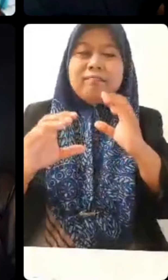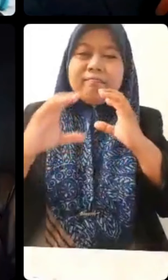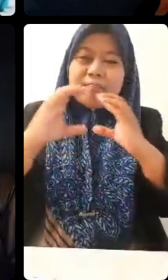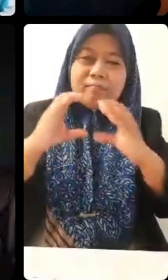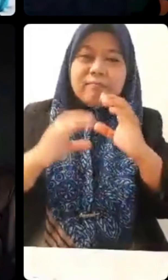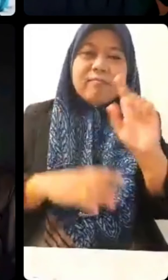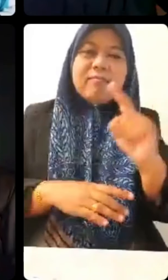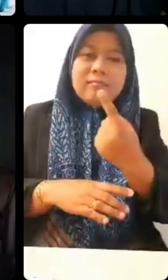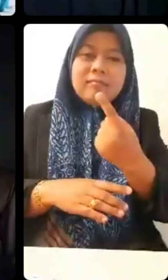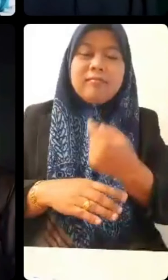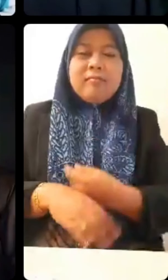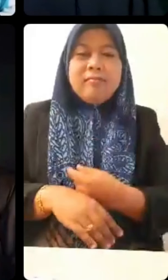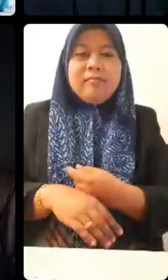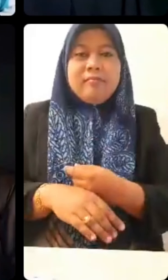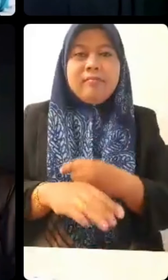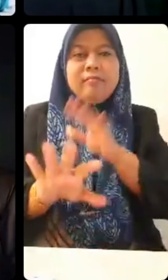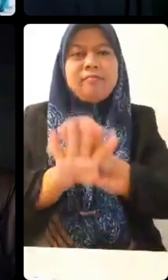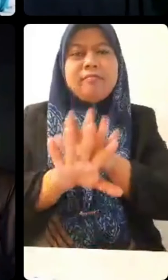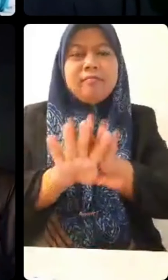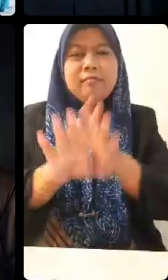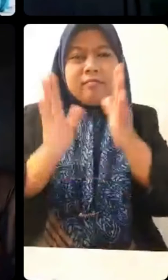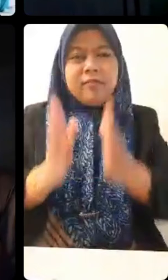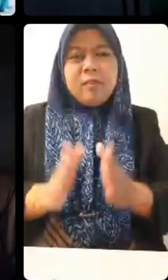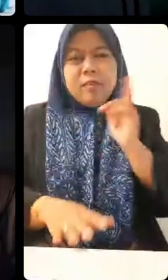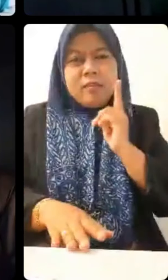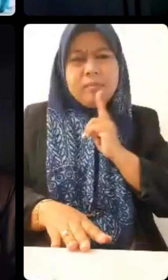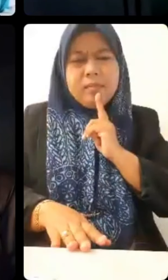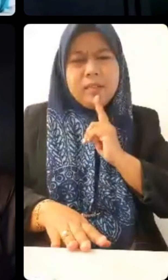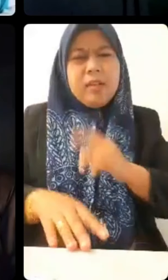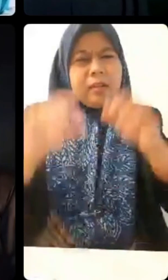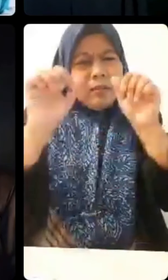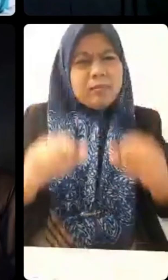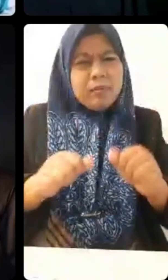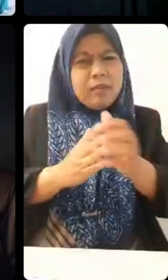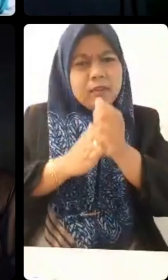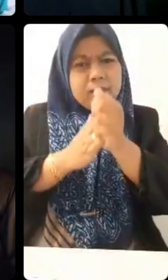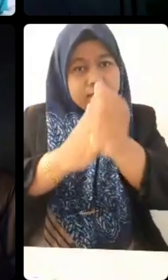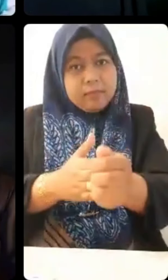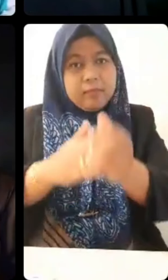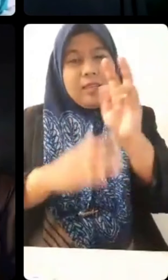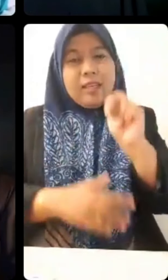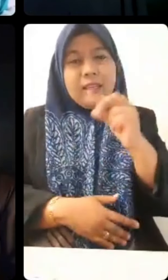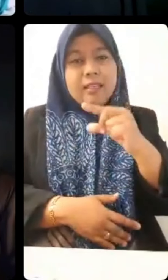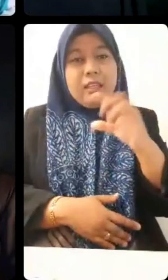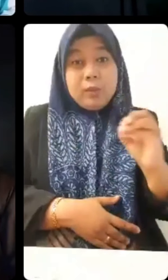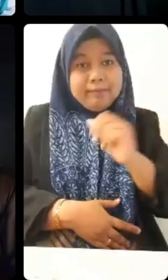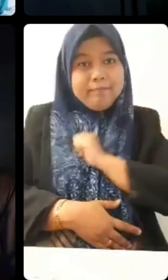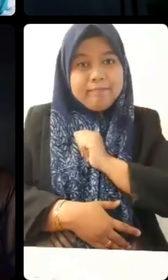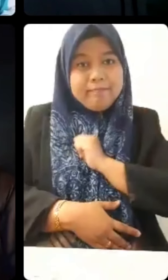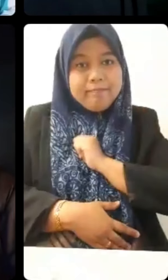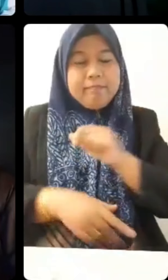yang orang pekak yang mampu untuk memimpin NGO dia sendiri. Seperti seperti yang saya cakap tadi, MFD